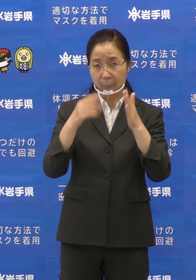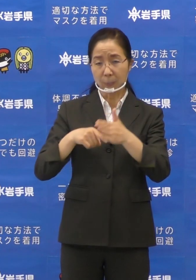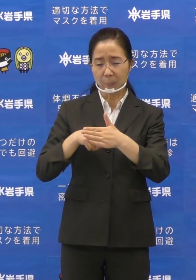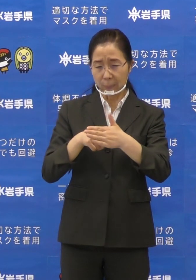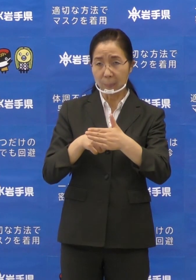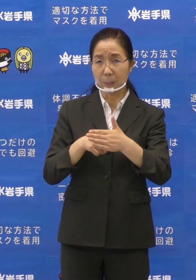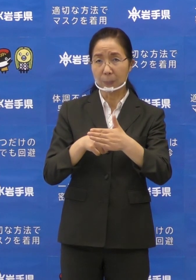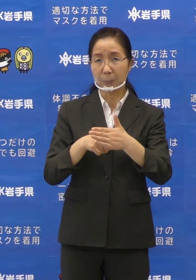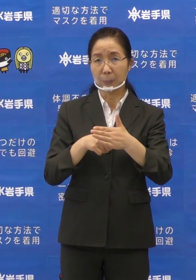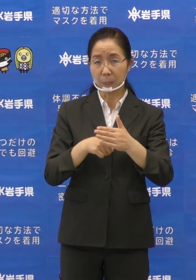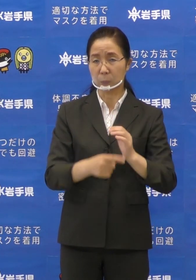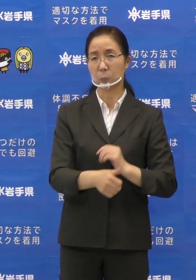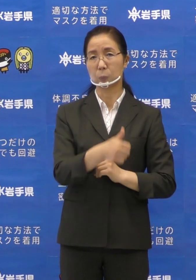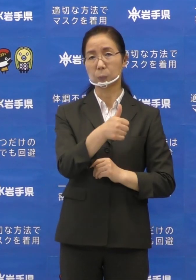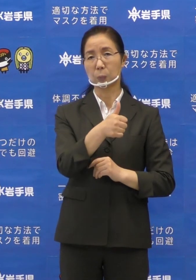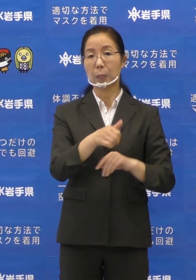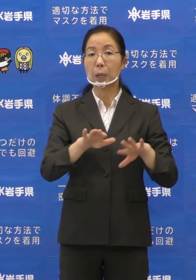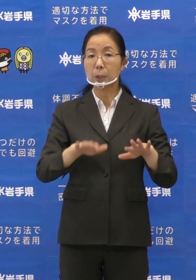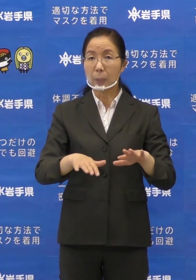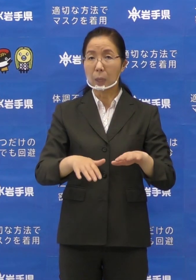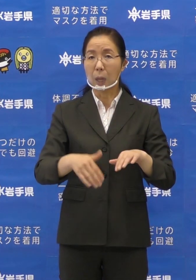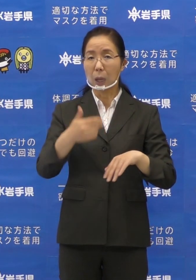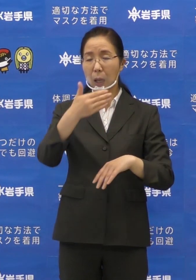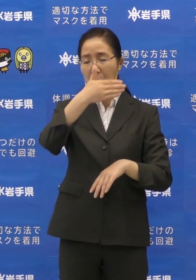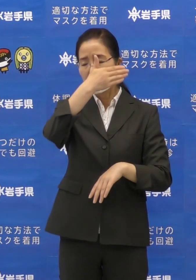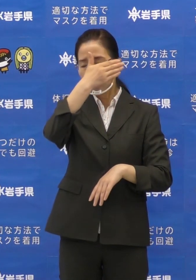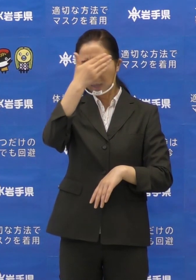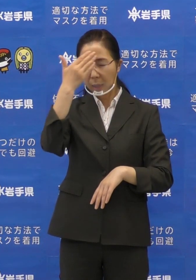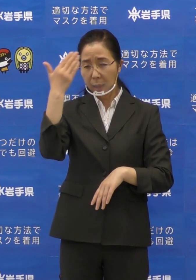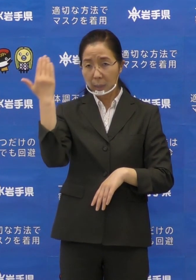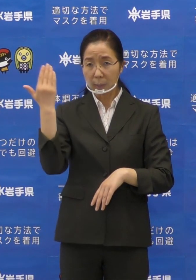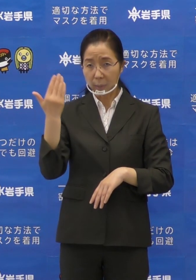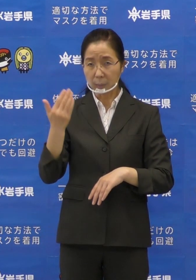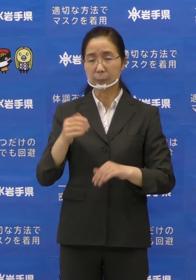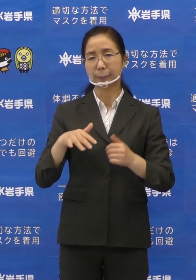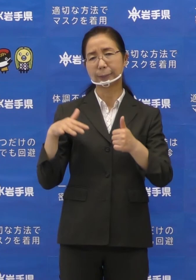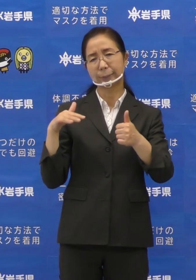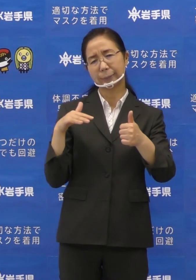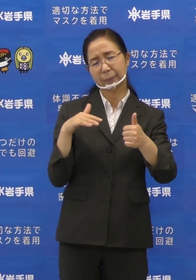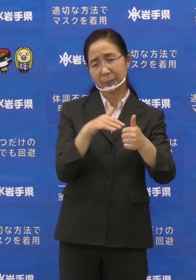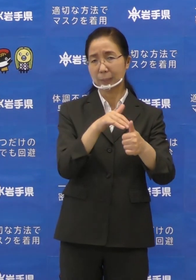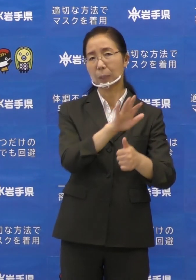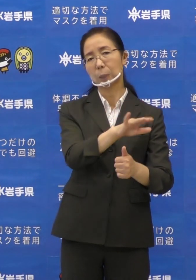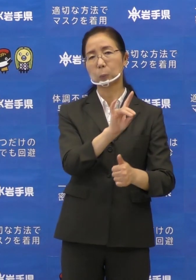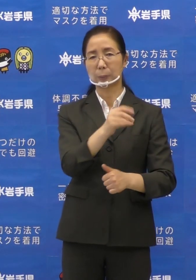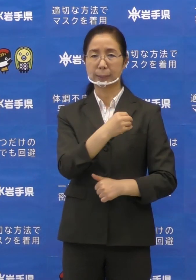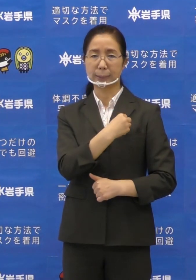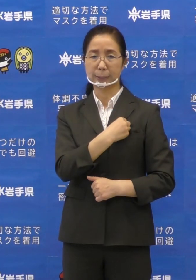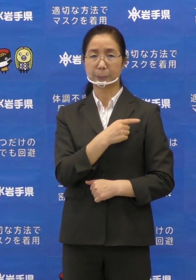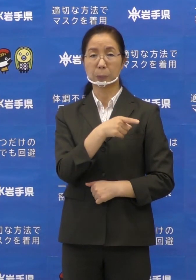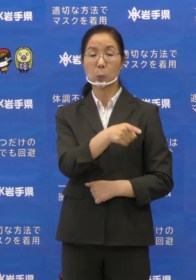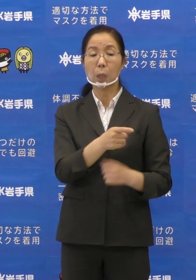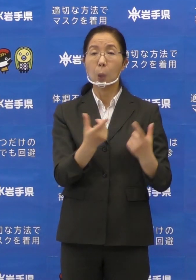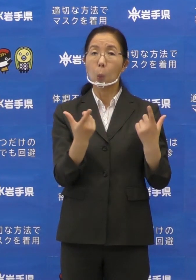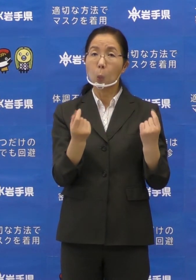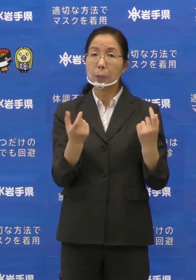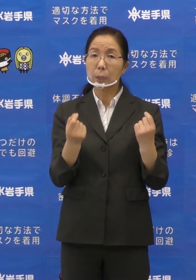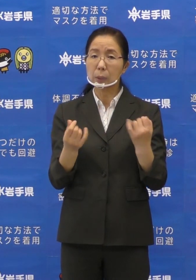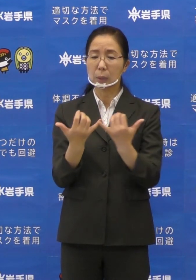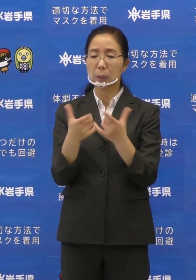展開して、まあ、今アメリカで一番人気のある若手議員と言っていいでしょうし、まあ、そういう人が日本に